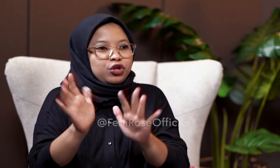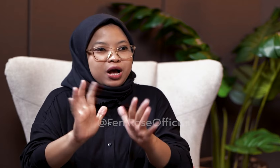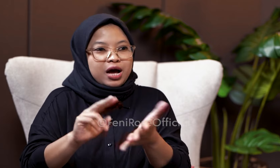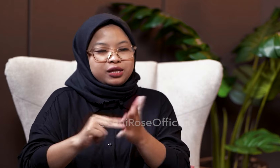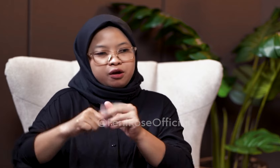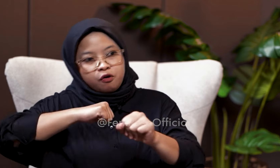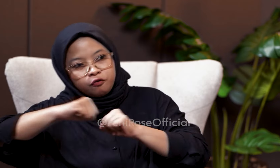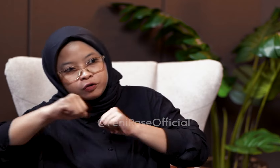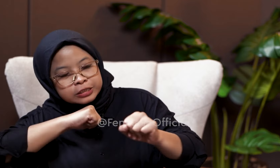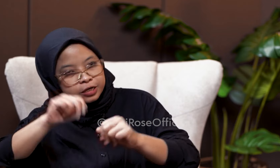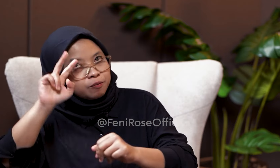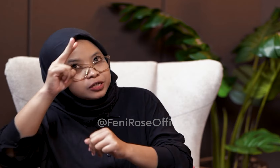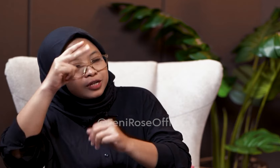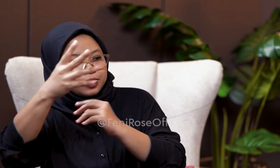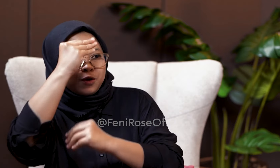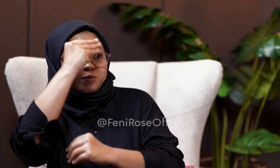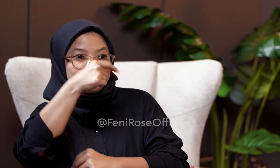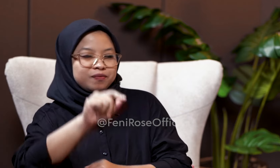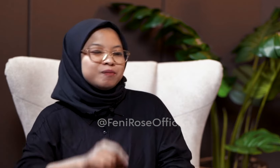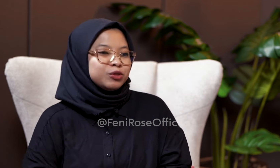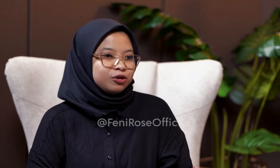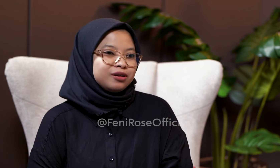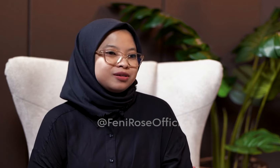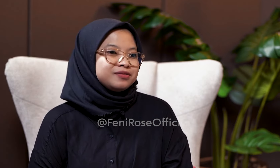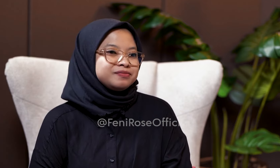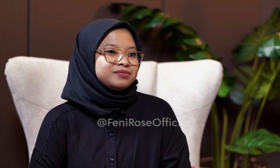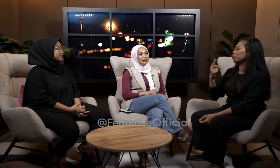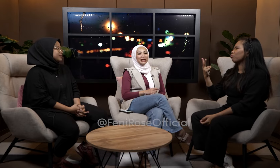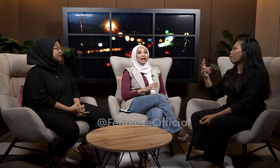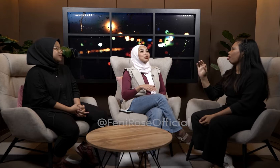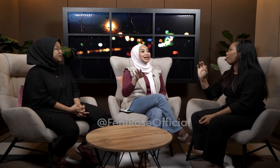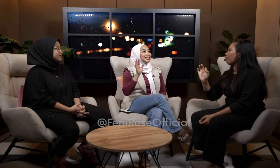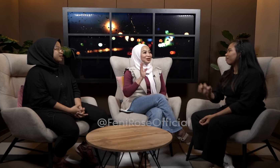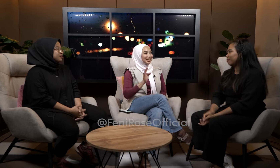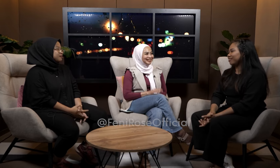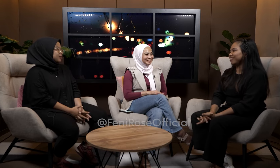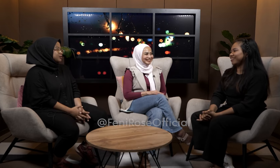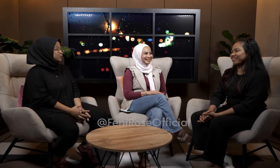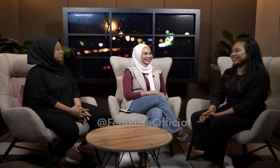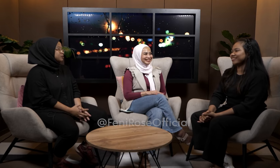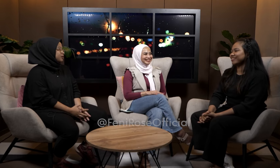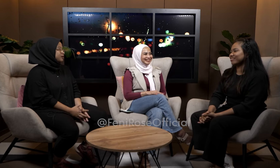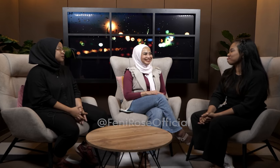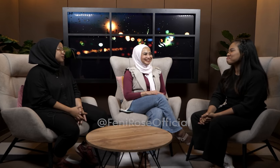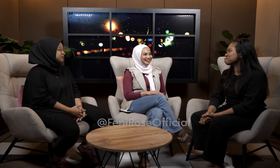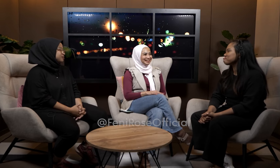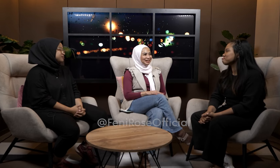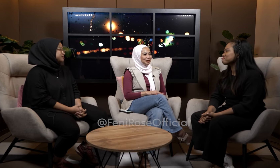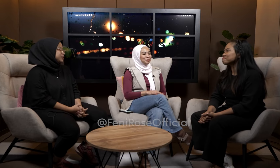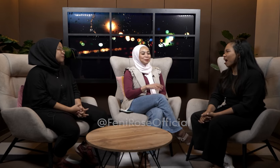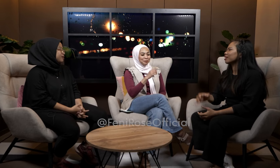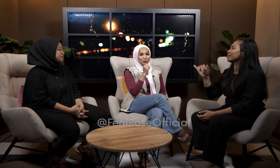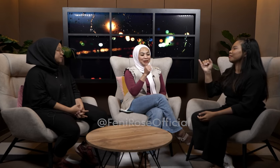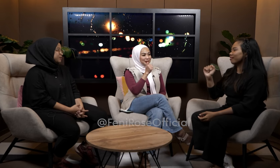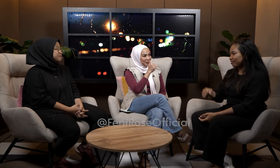visi misi masing-masing ee calon gitu ya betul jadi enggak ngut lagi orang karena satu dua saya Oh Pemilu yang